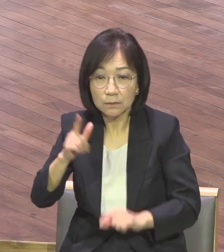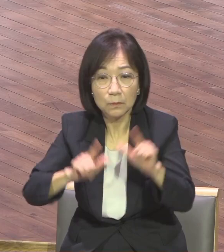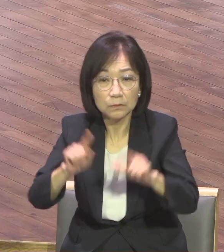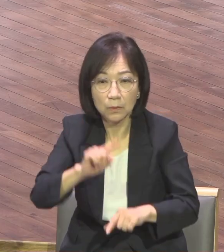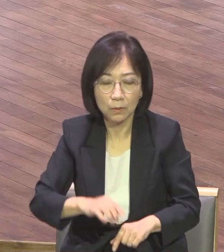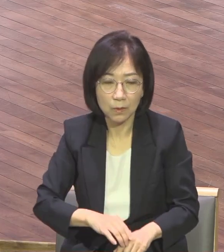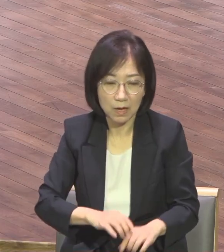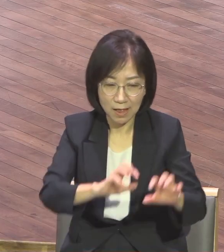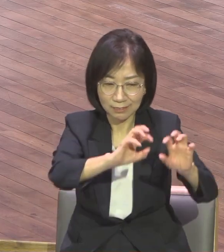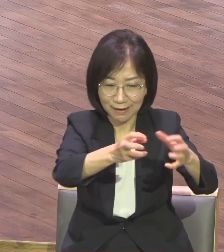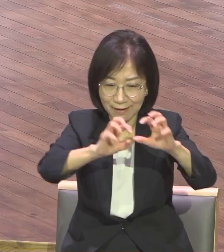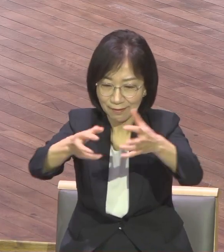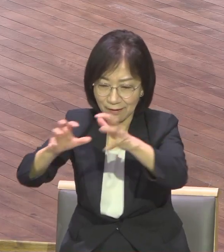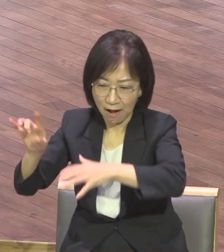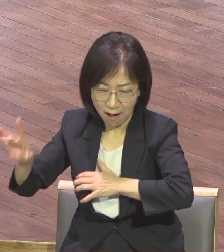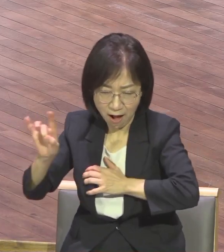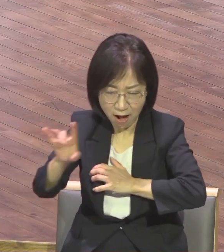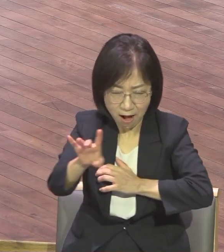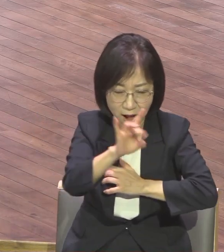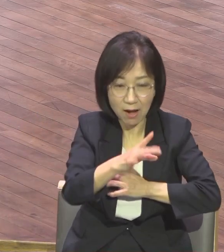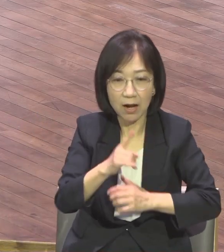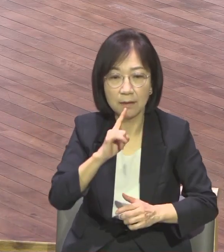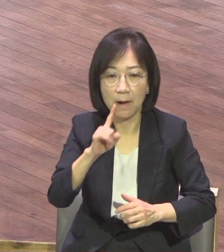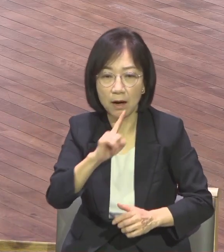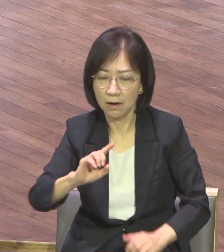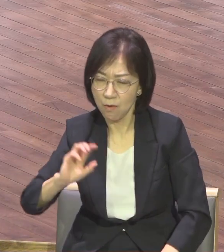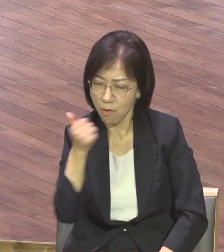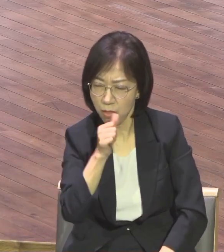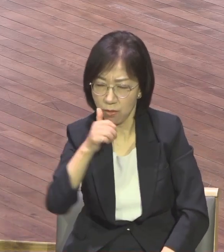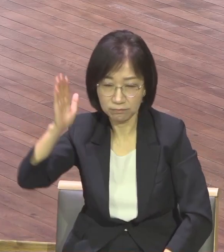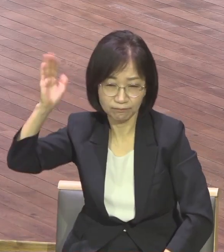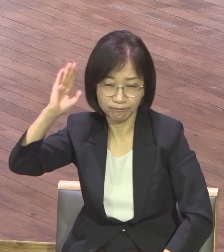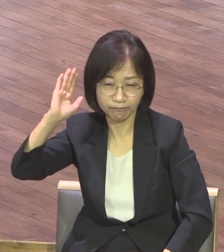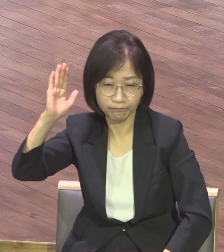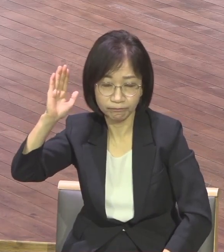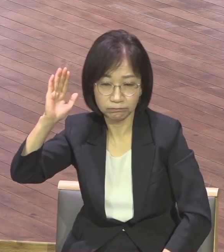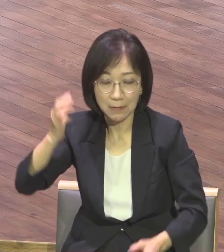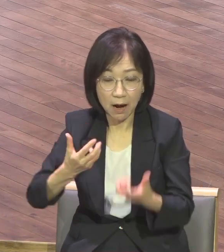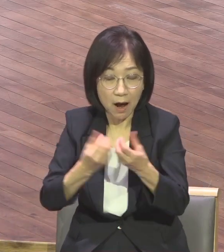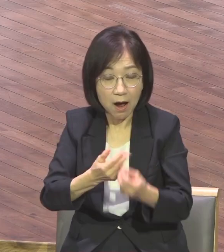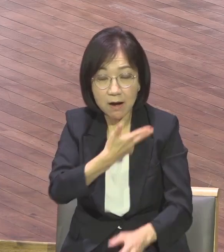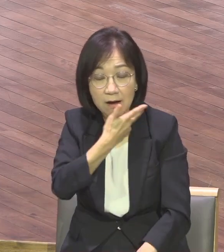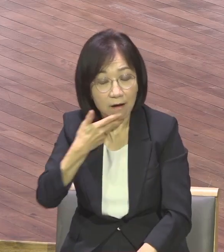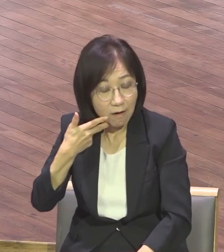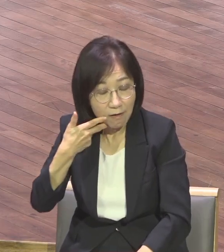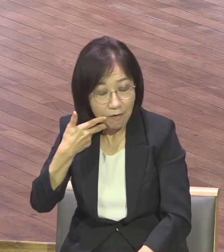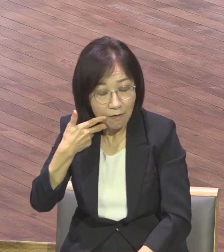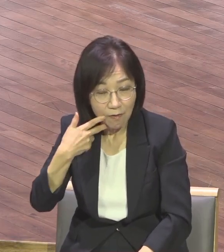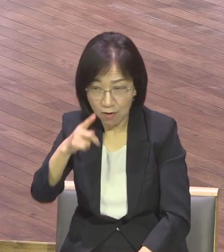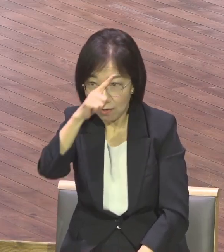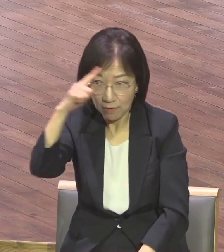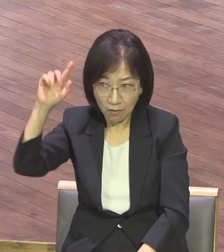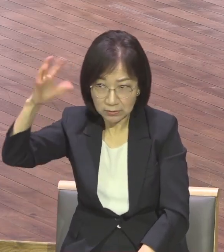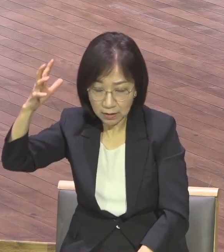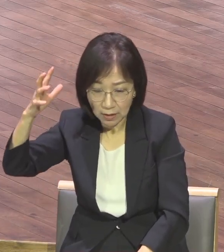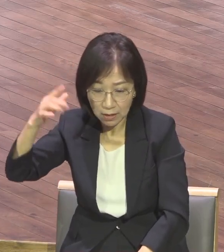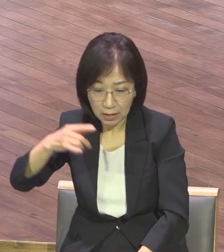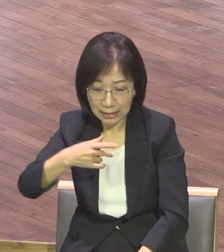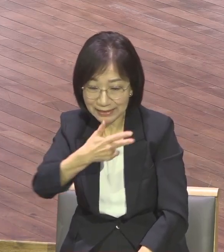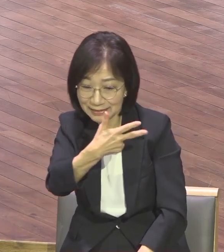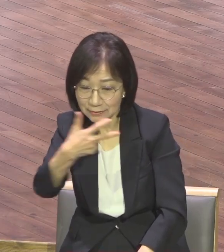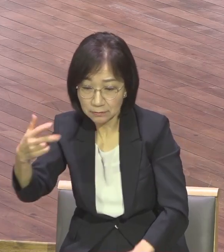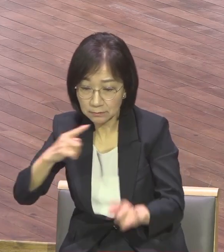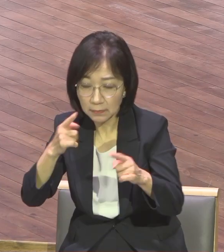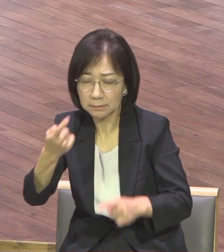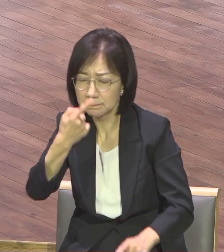나라 언어로 영어도 배우지 않았는데 러시아 말 배우지도 않았는데 인도네시아 말 배우지도 않았는데 그냥